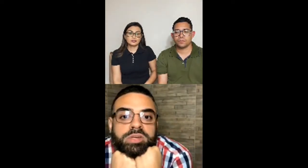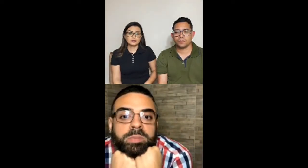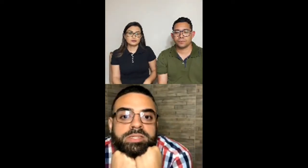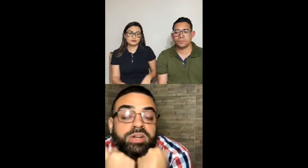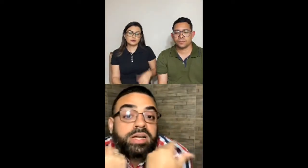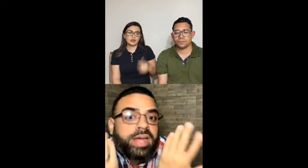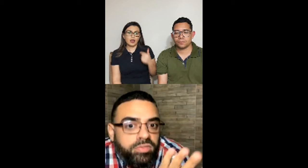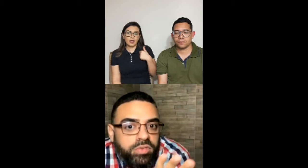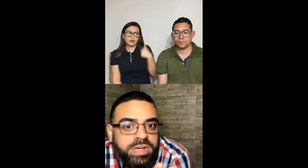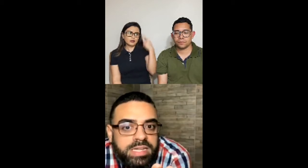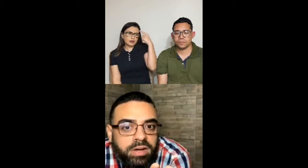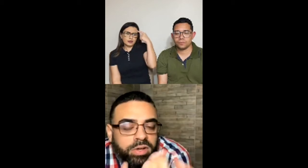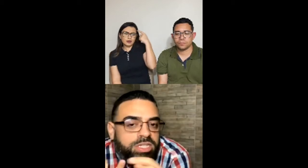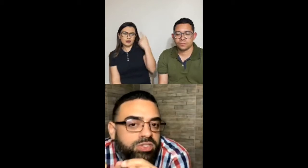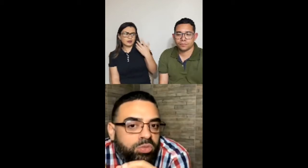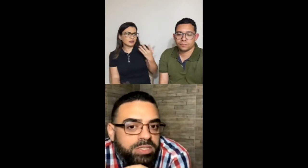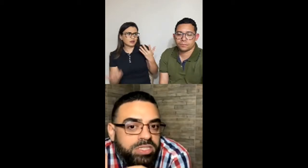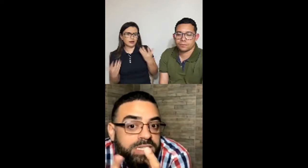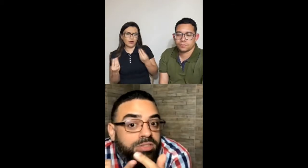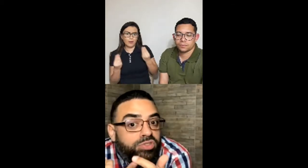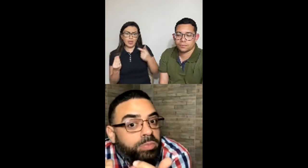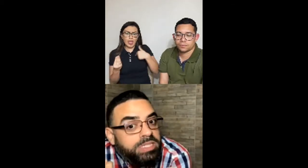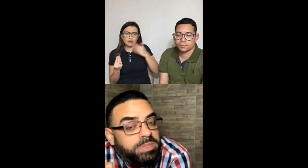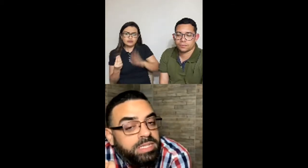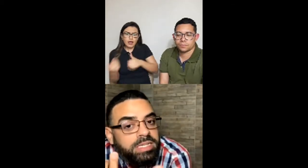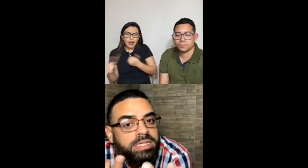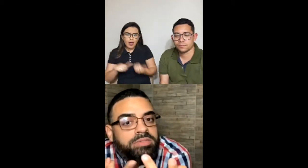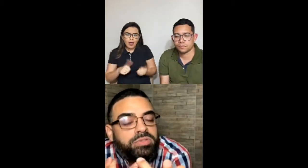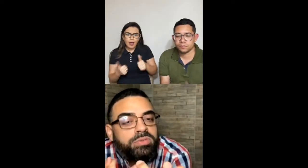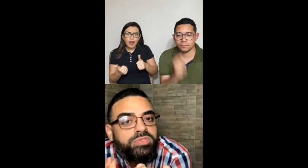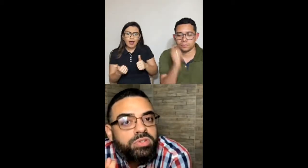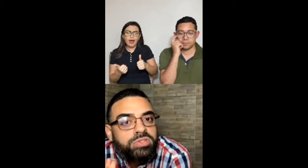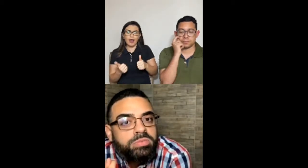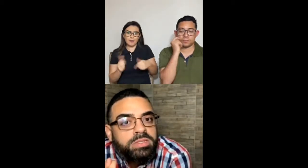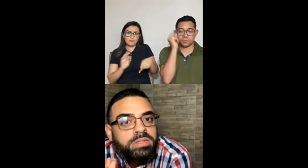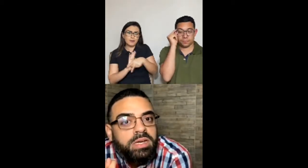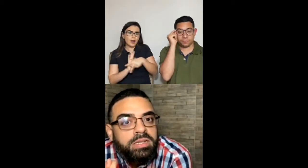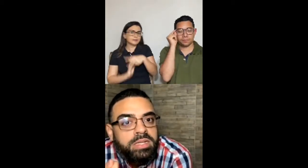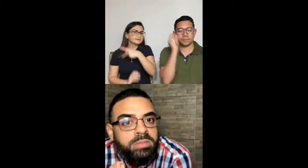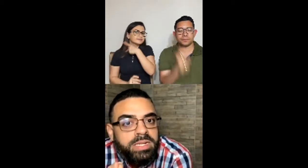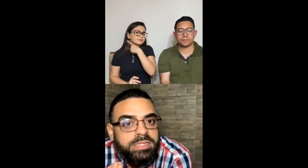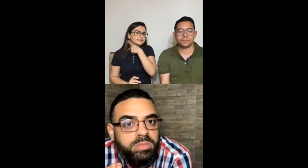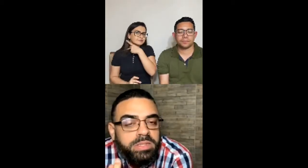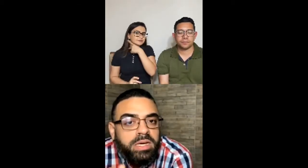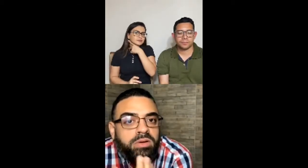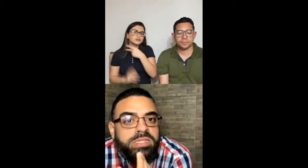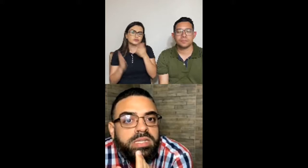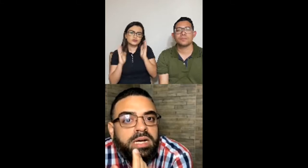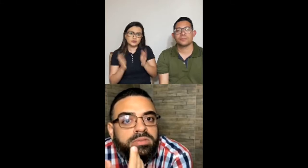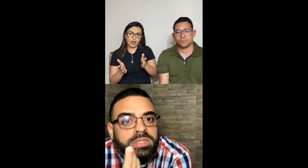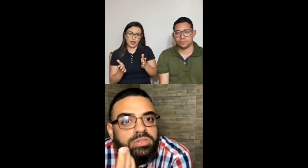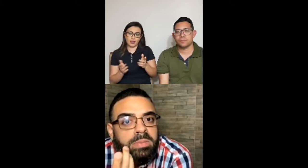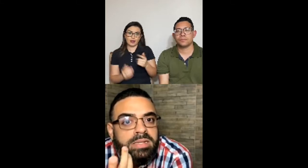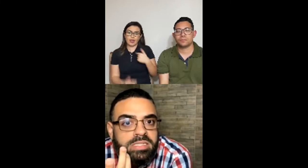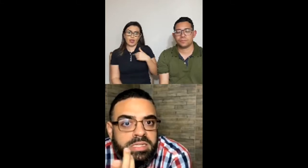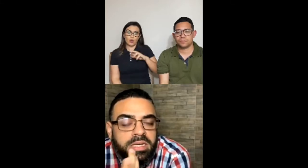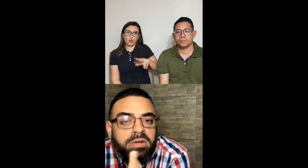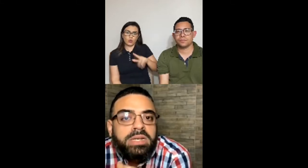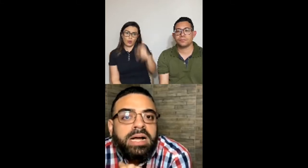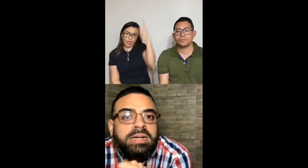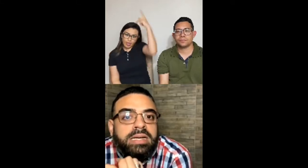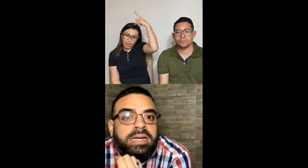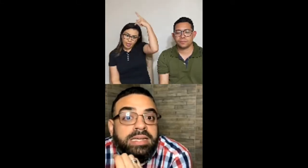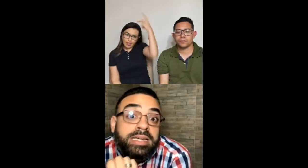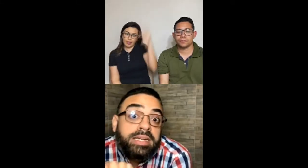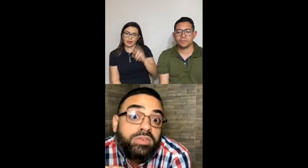Fernanda. Então, eu entrei em parafuso, que eu pensei, o que eu vou fazer agora? Eu já sou batizado, eu sou presbiteriano, eu não